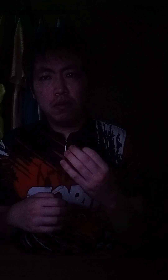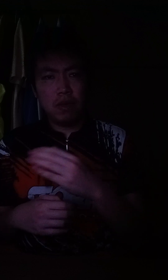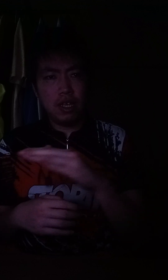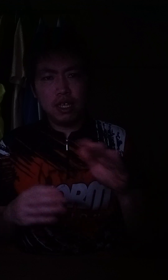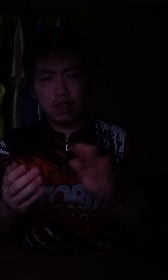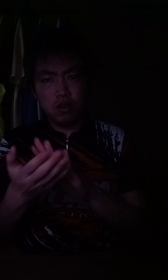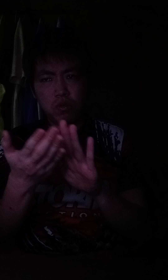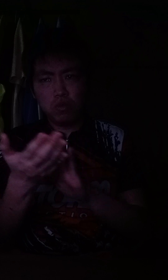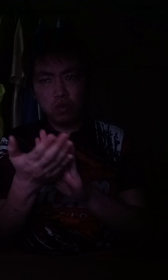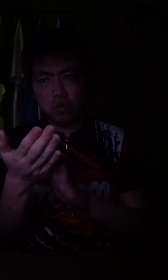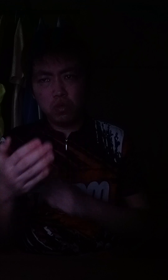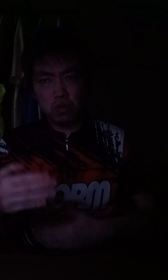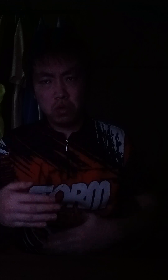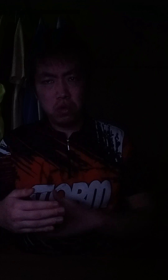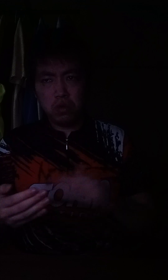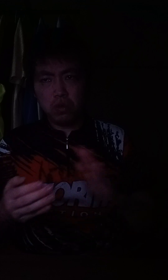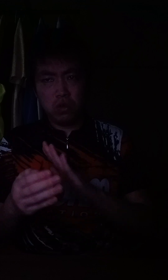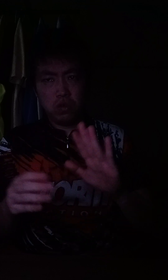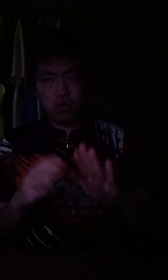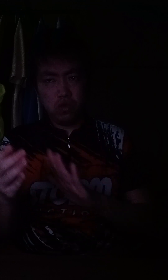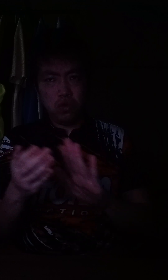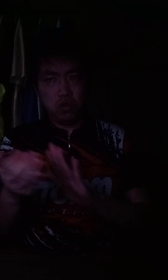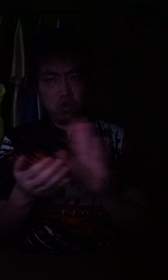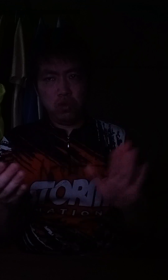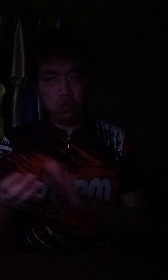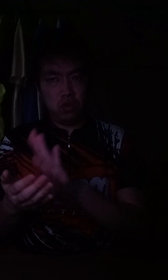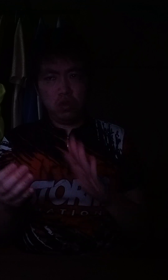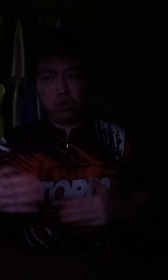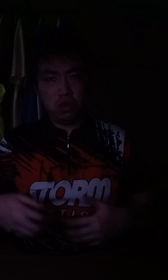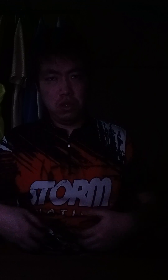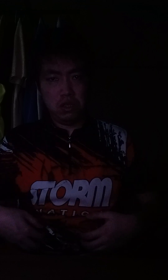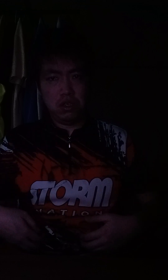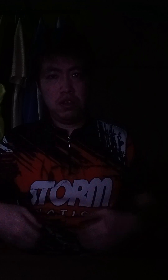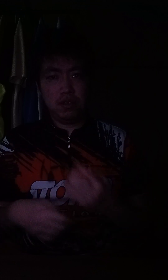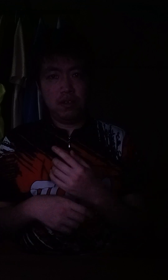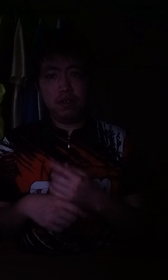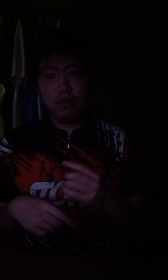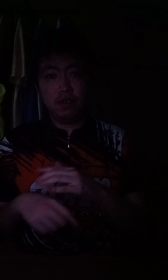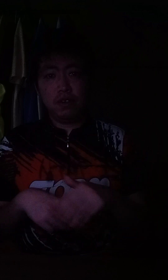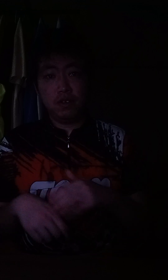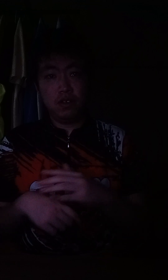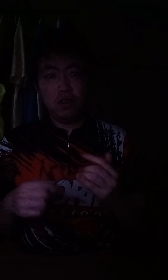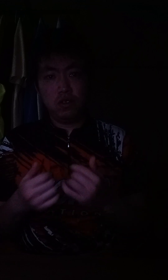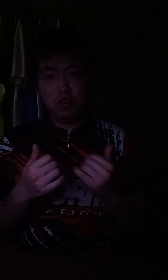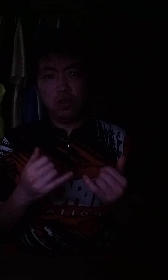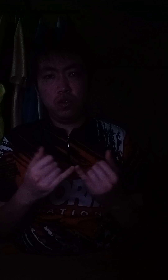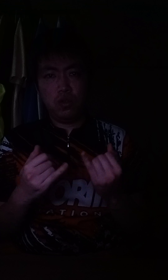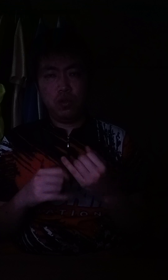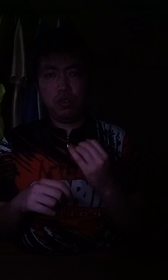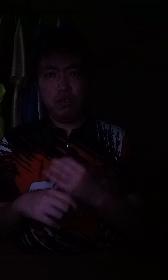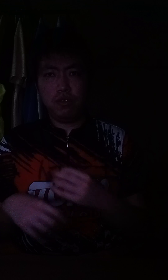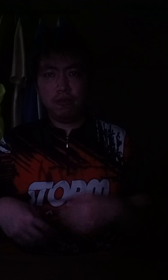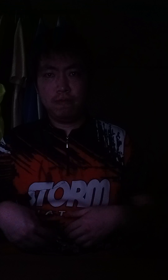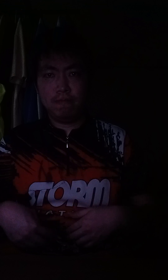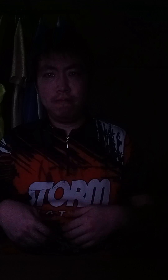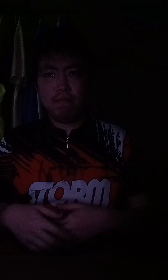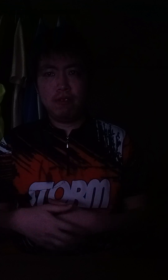이렇게 문질러 주시고 이미 약간 장약을 들어가고 있거든요. 배를 잘 보게. 대변 보는 것 좀 도와주셔야 될 것 같아요.